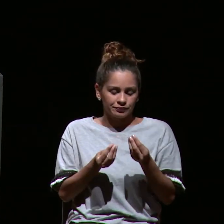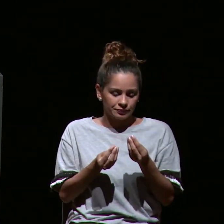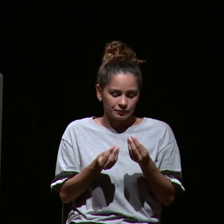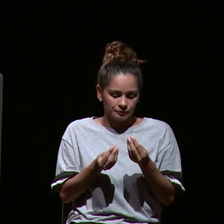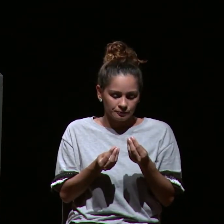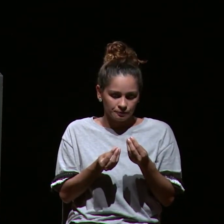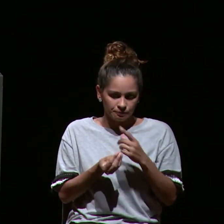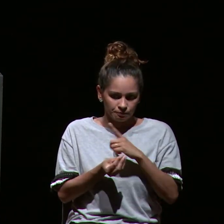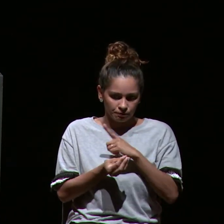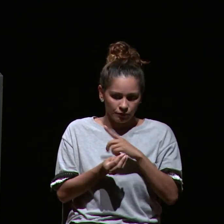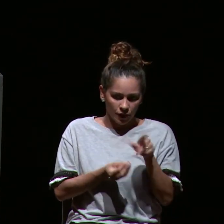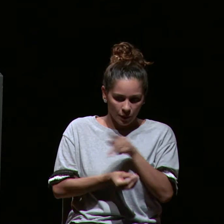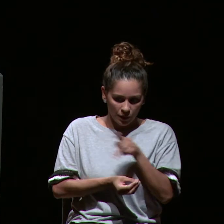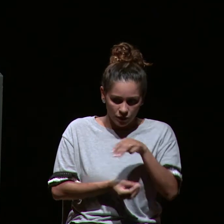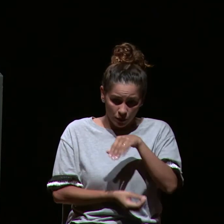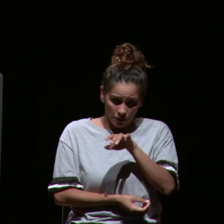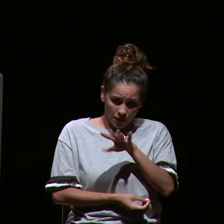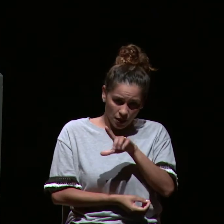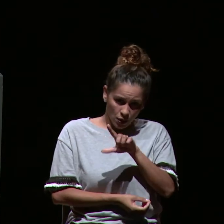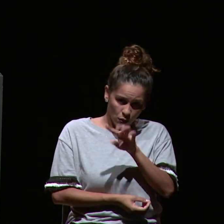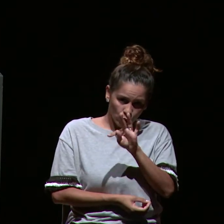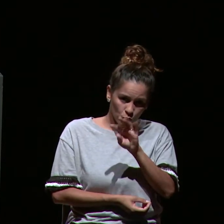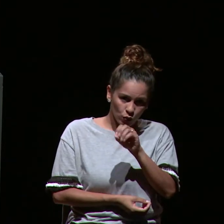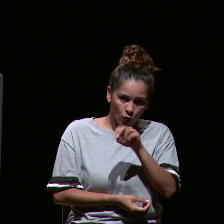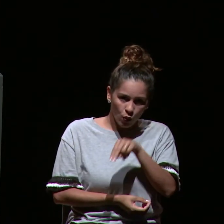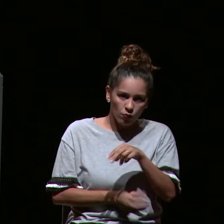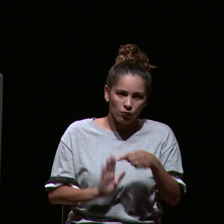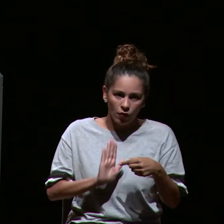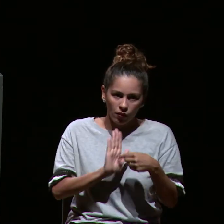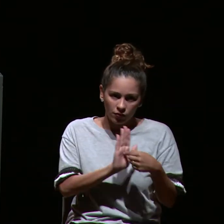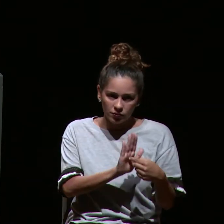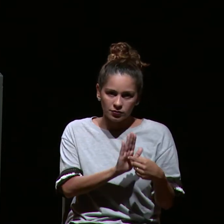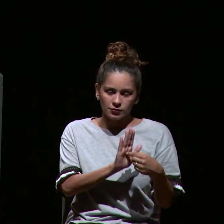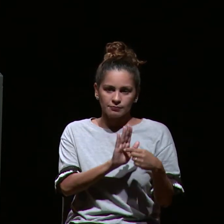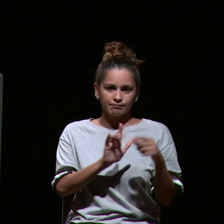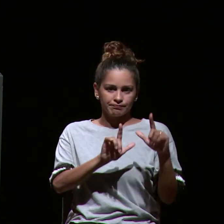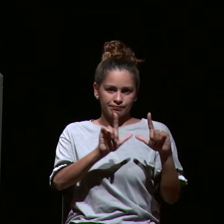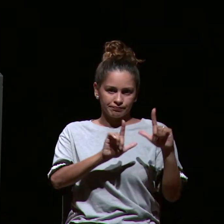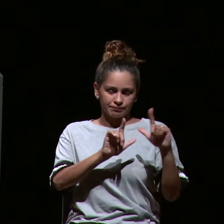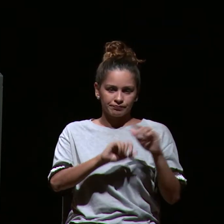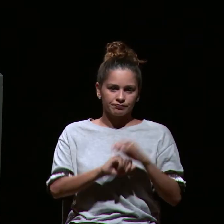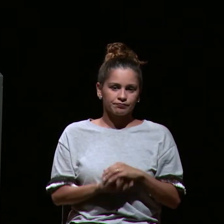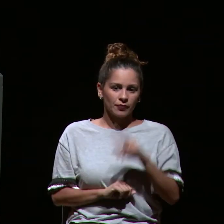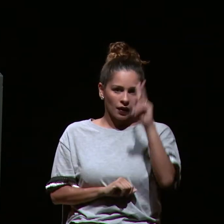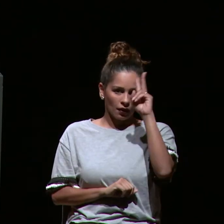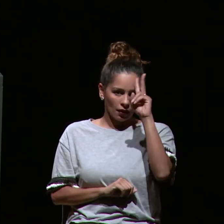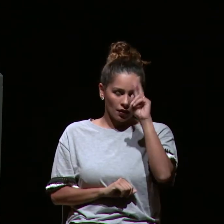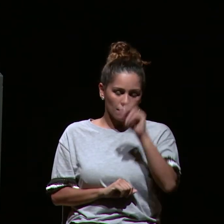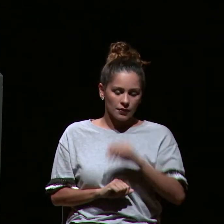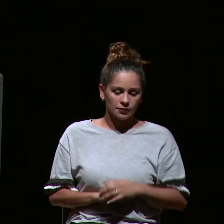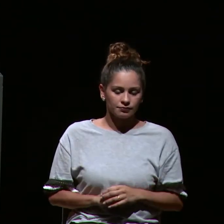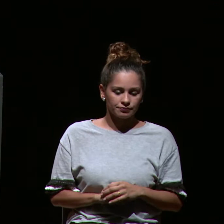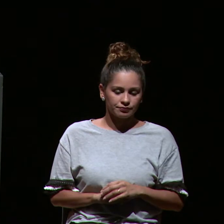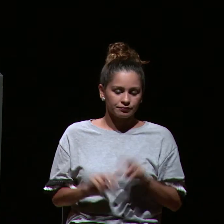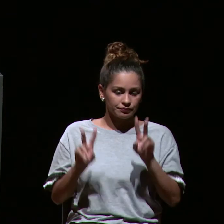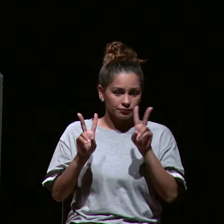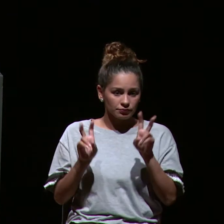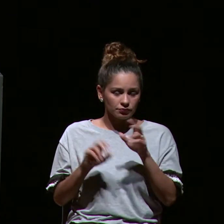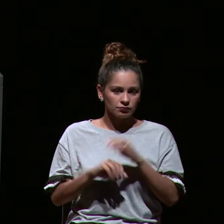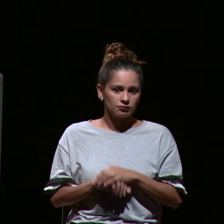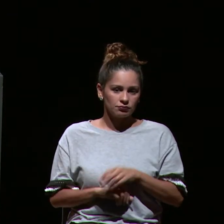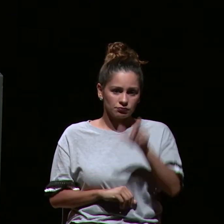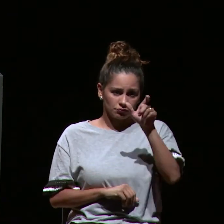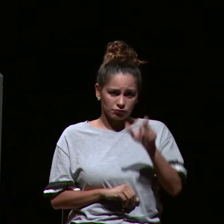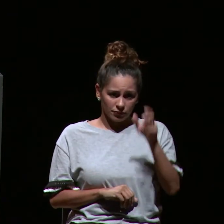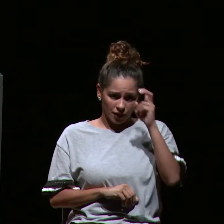para o programa Roda Viva, transmitido em 1997, nos lembra que, entre aspas, o intelectual existe para